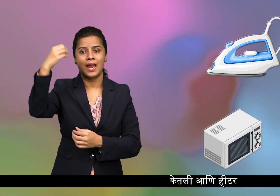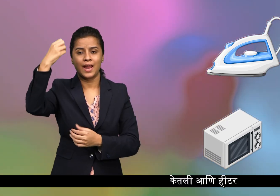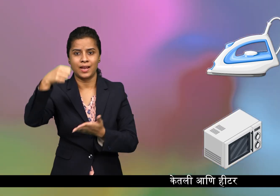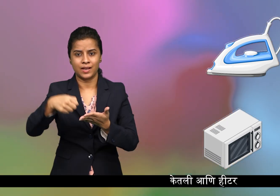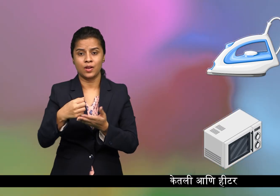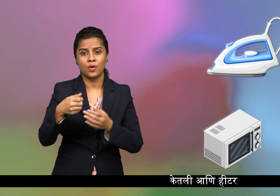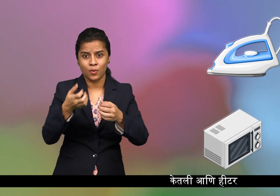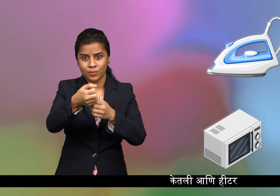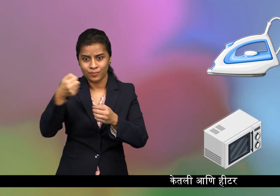केतली आणि हीटर